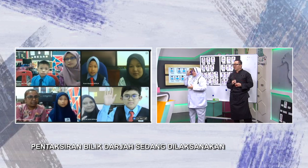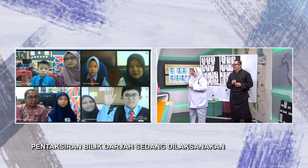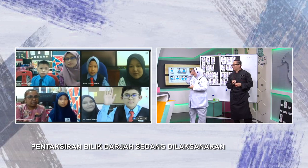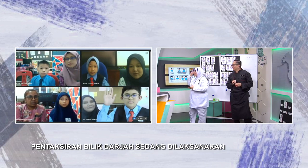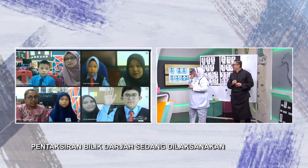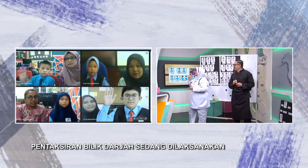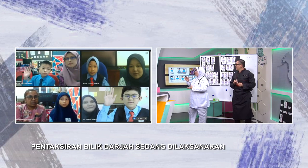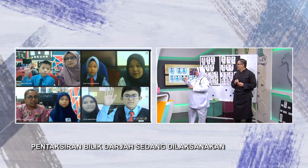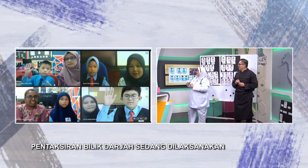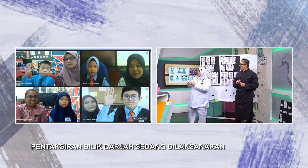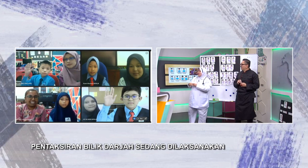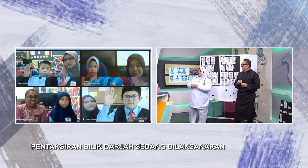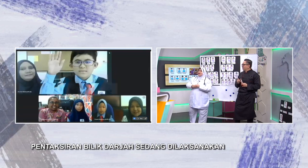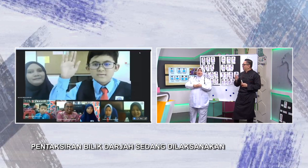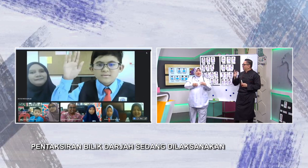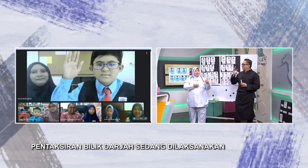Ruwen.